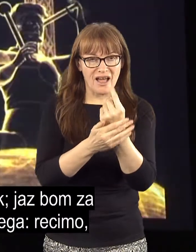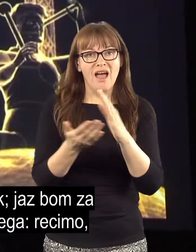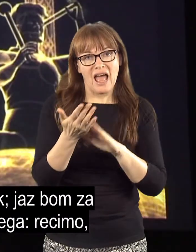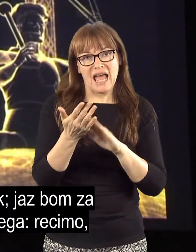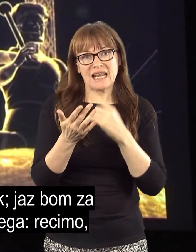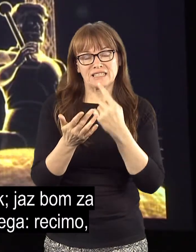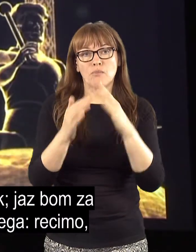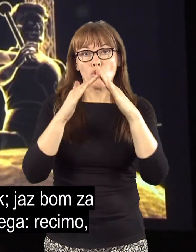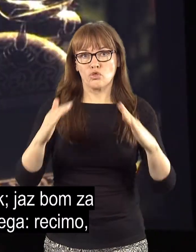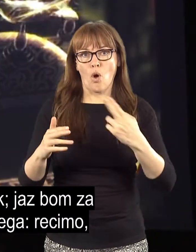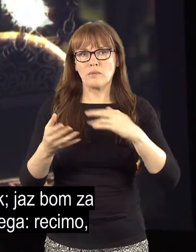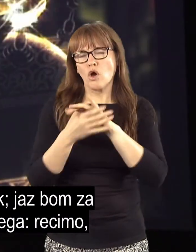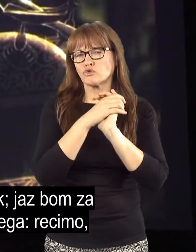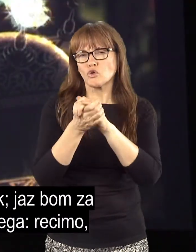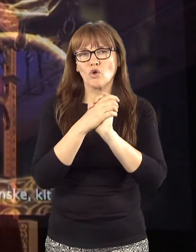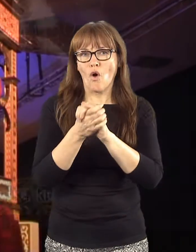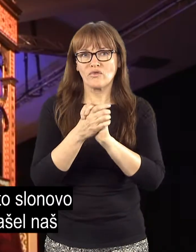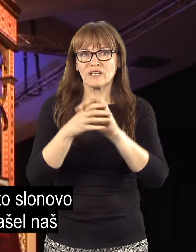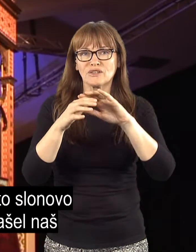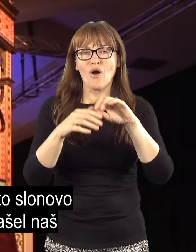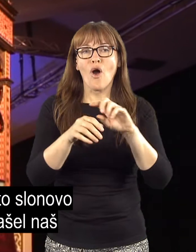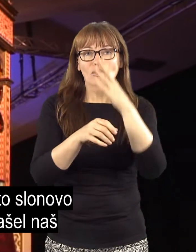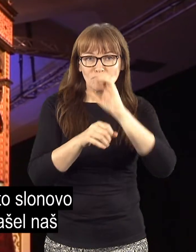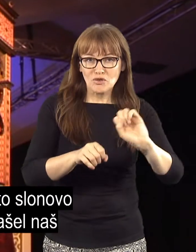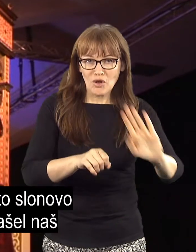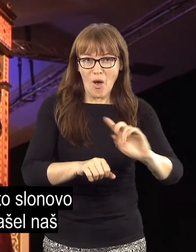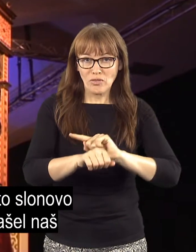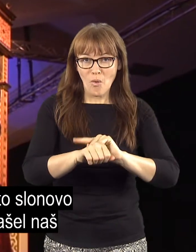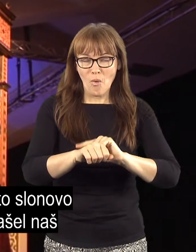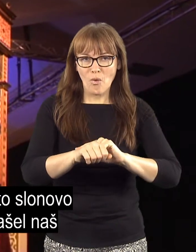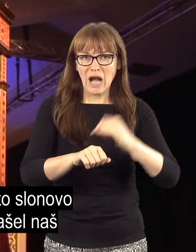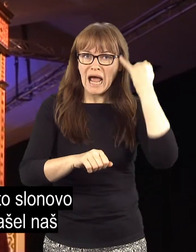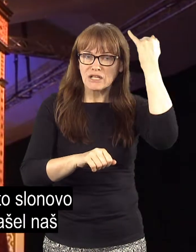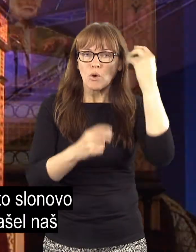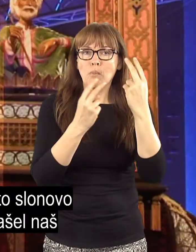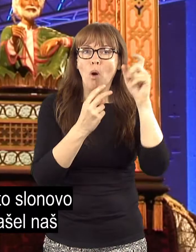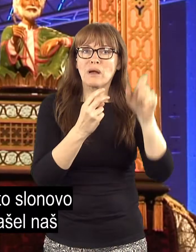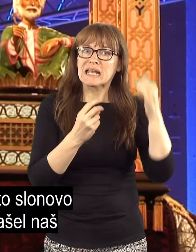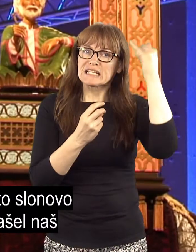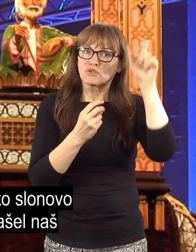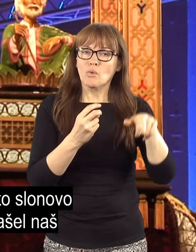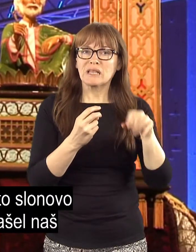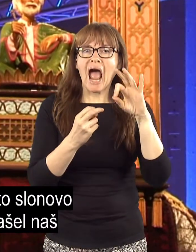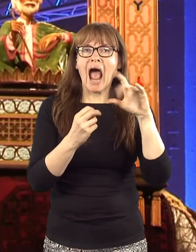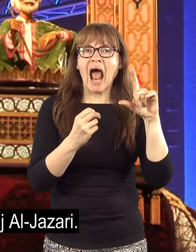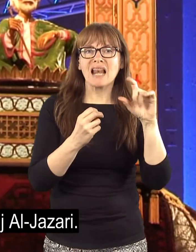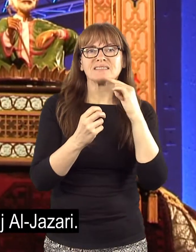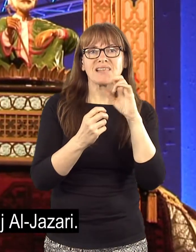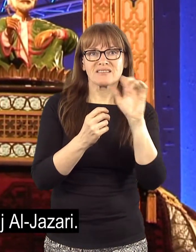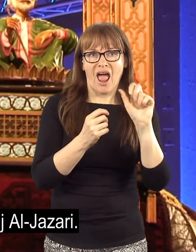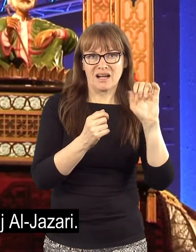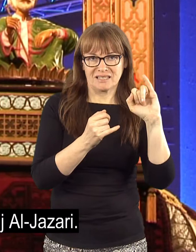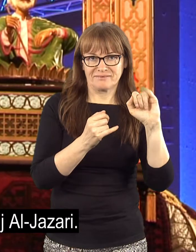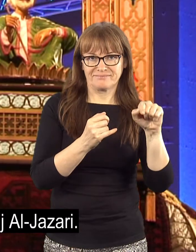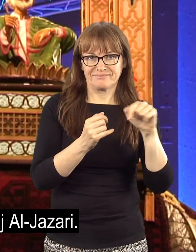enega, recimo pri domu imamo čudovito slonovo uro, izum našega pomembnejšega izumitelja